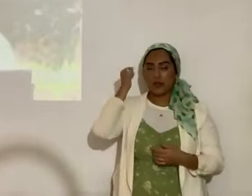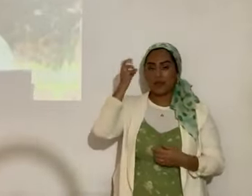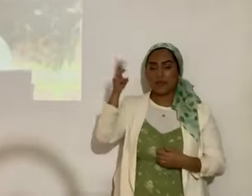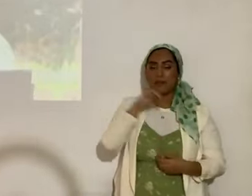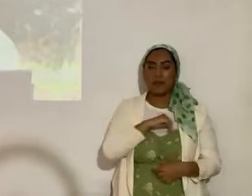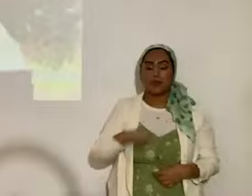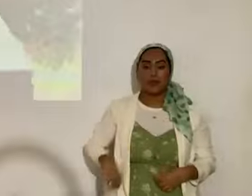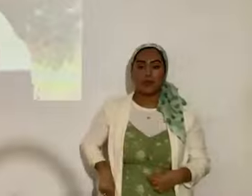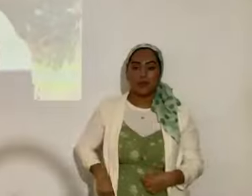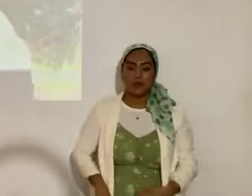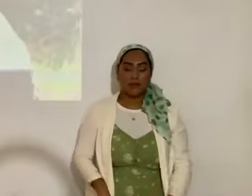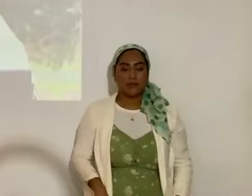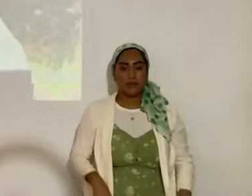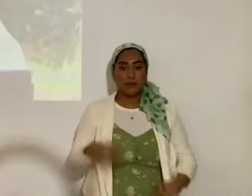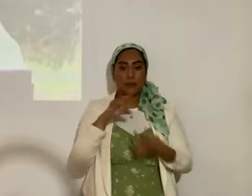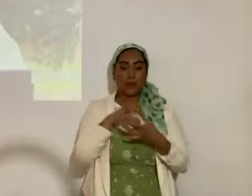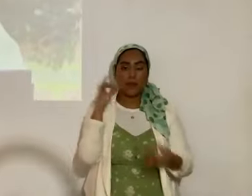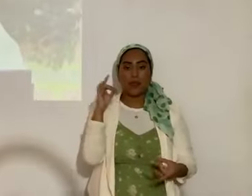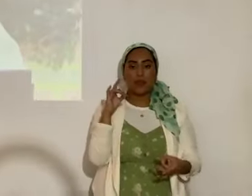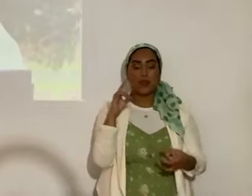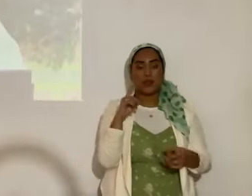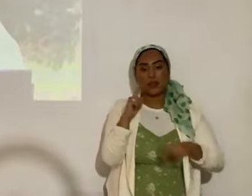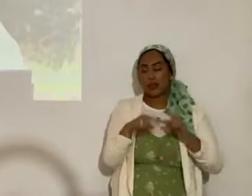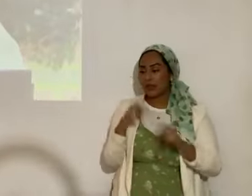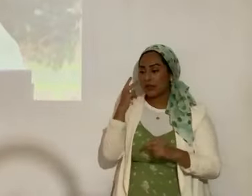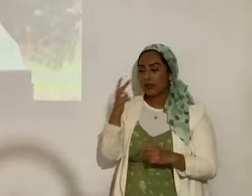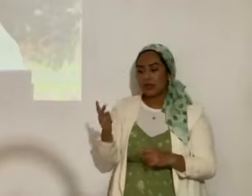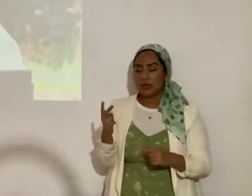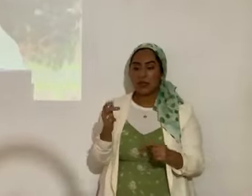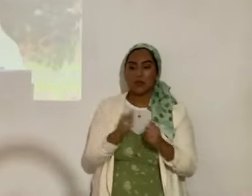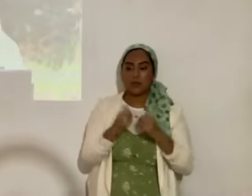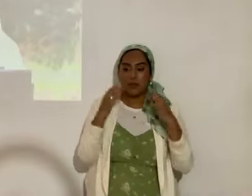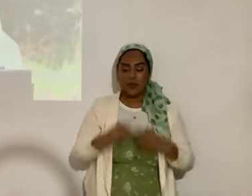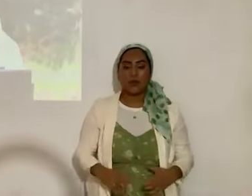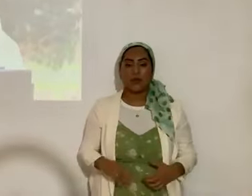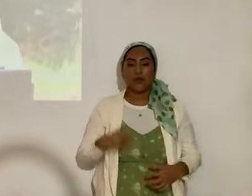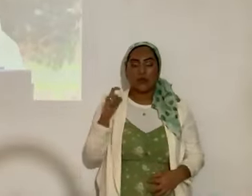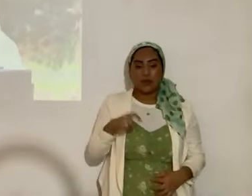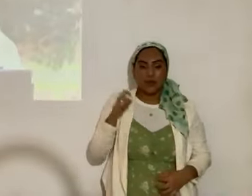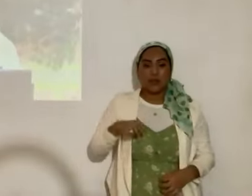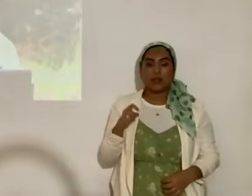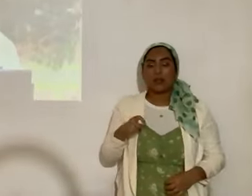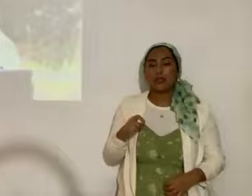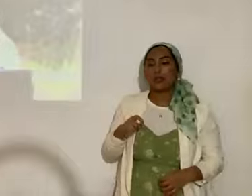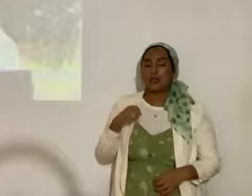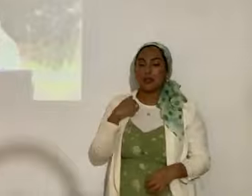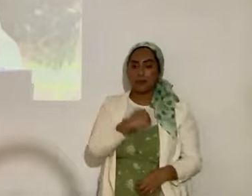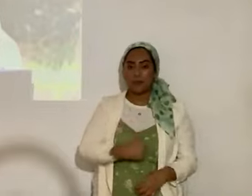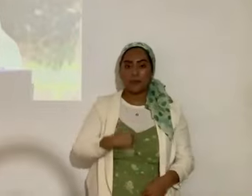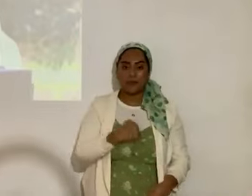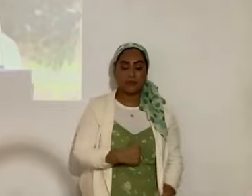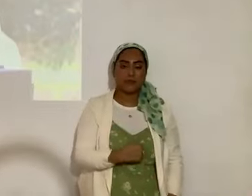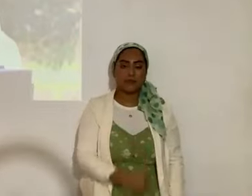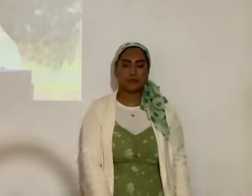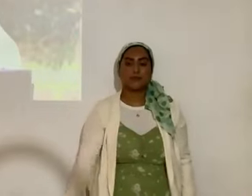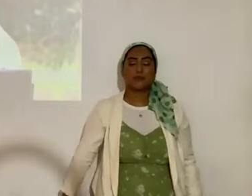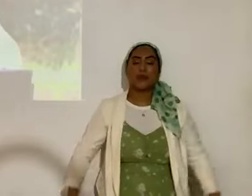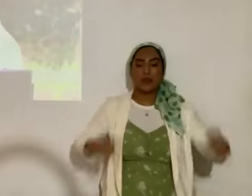Entonces lo espiritual no se puede ver con los ojos carnales es necesario el arrepentimiento